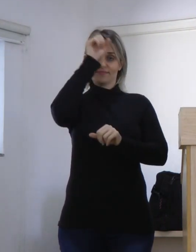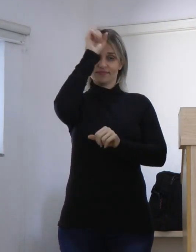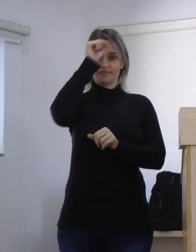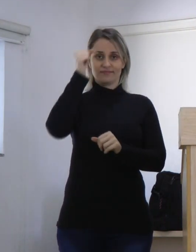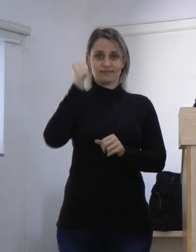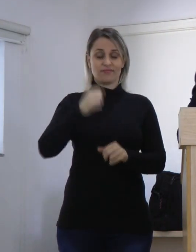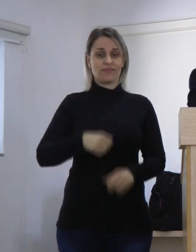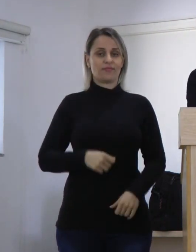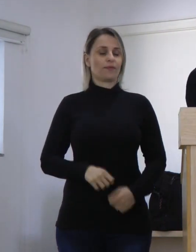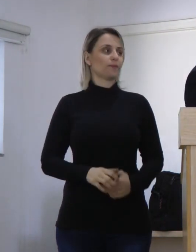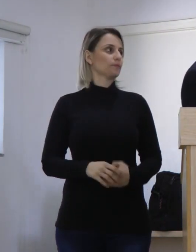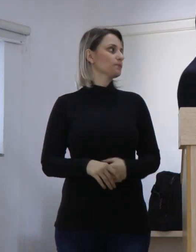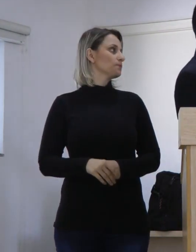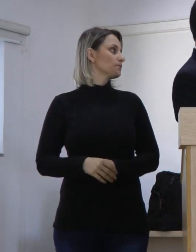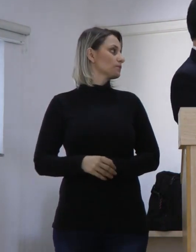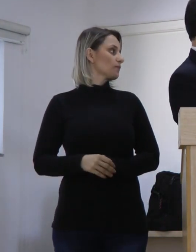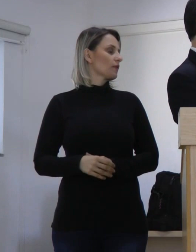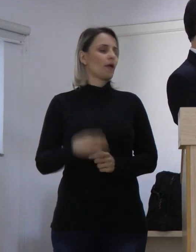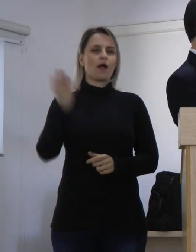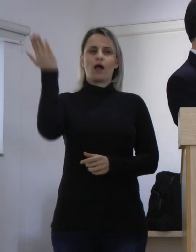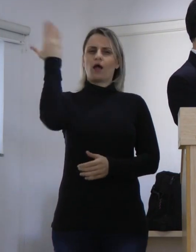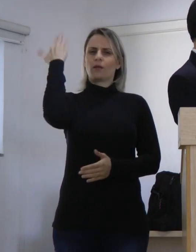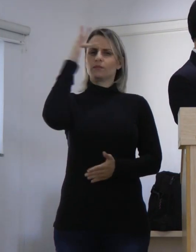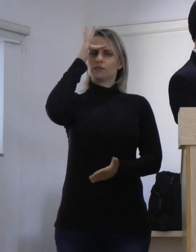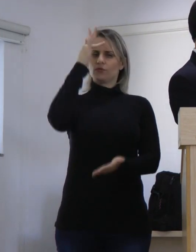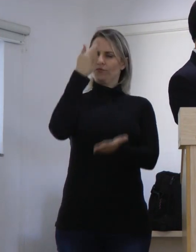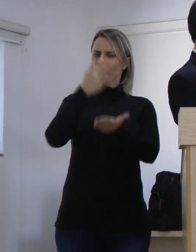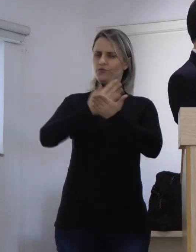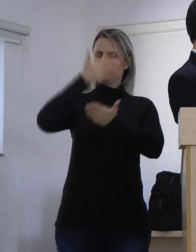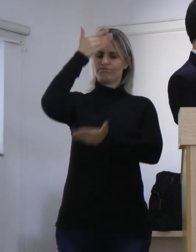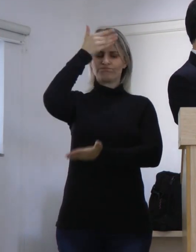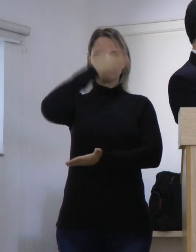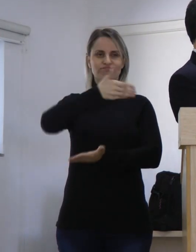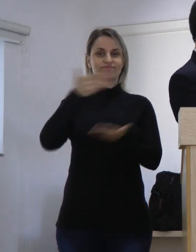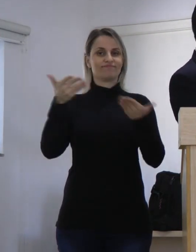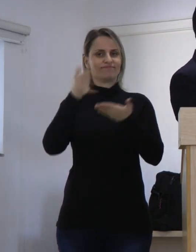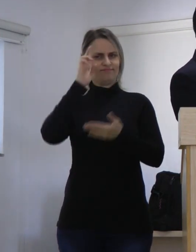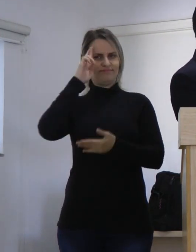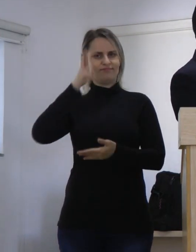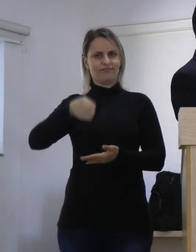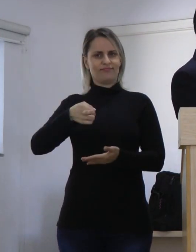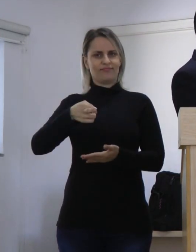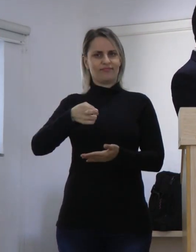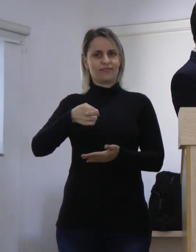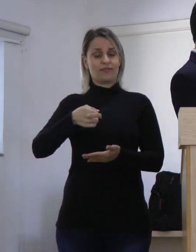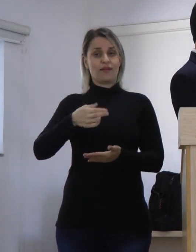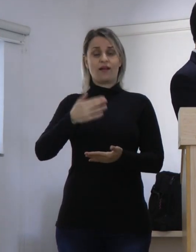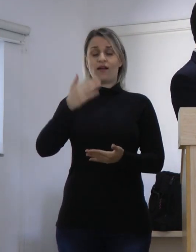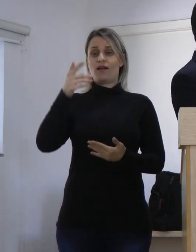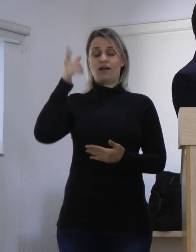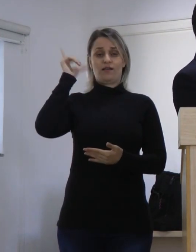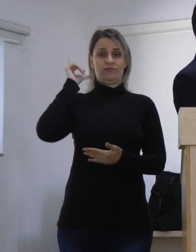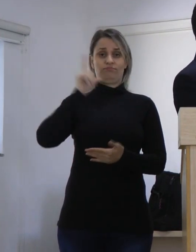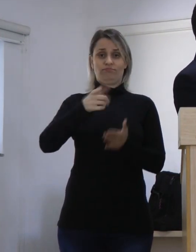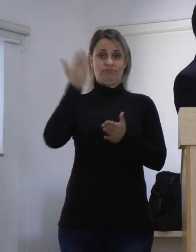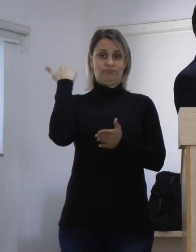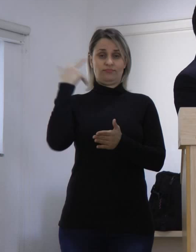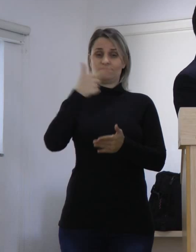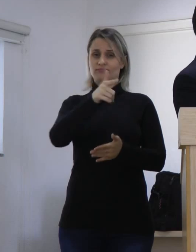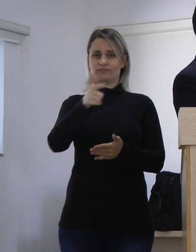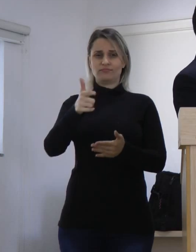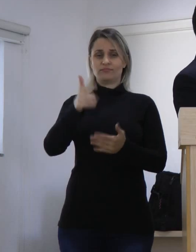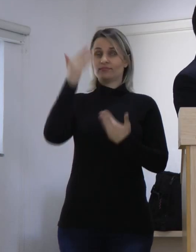é? Antes a fé cega, agora a fé raciocinada. Antes a ingratidão, agora a gratidão. Antes o fundamentalismo